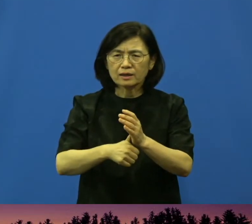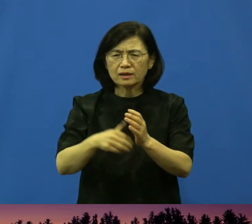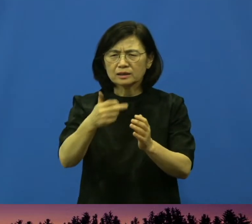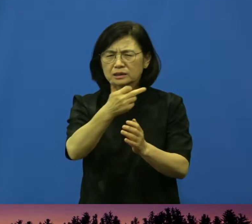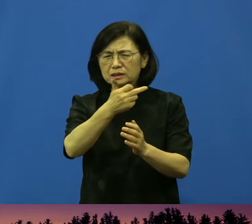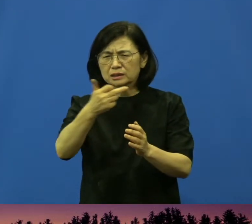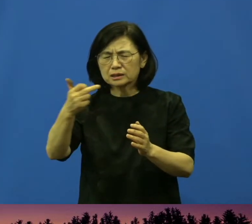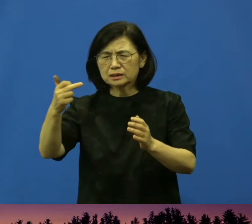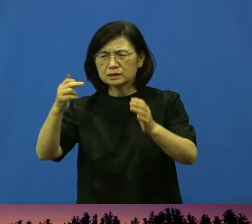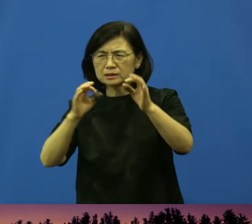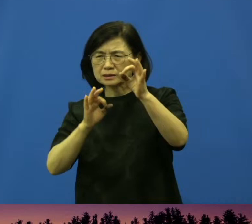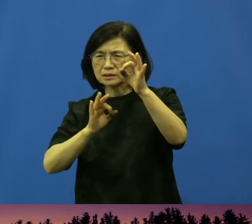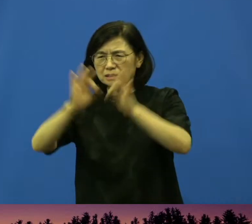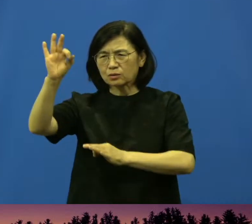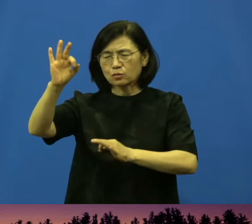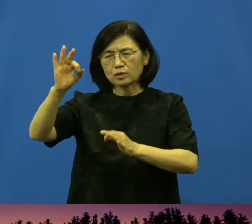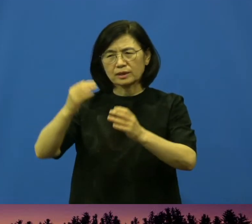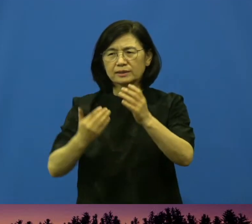우리 건강도 마찬가지예요.